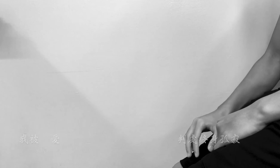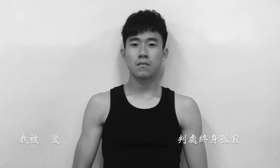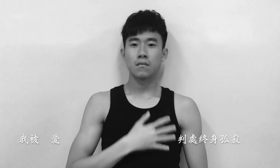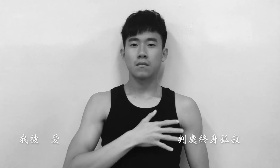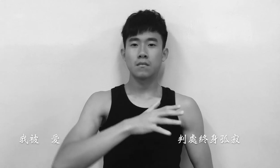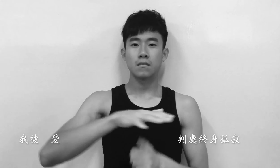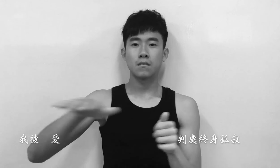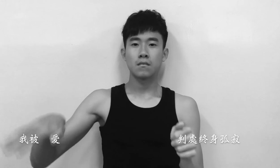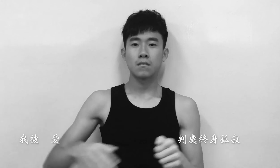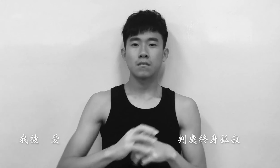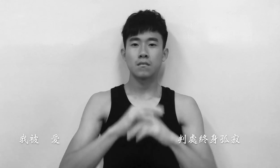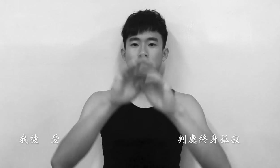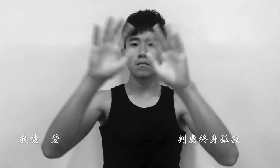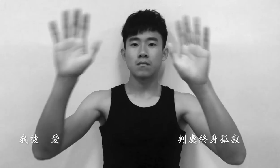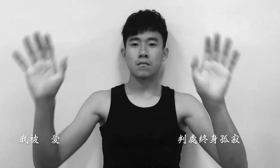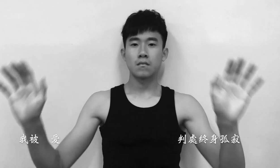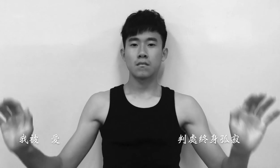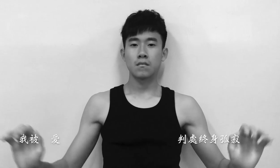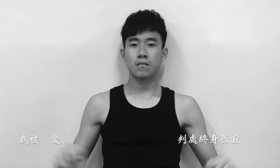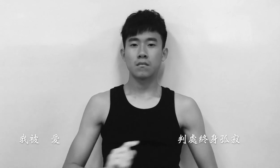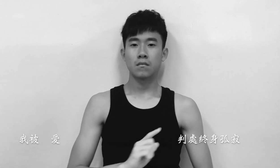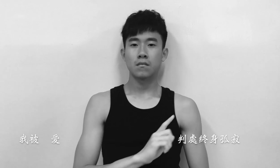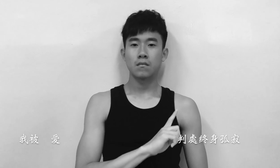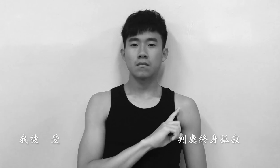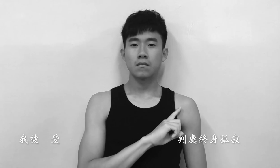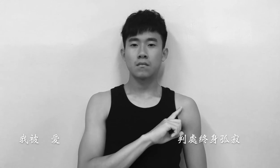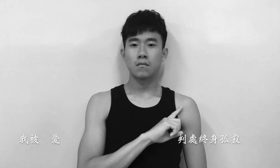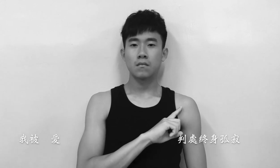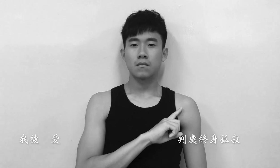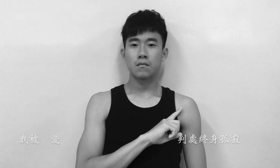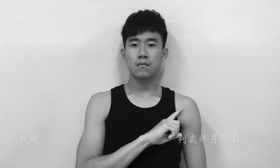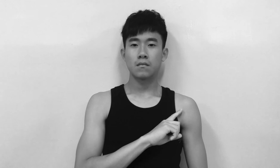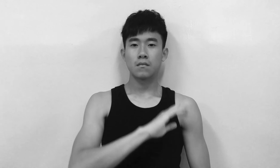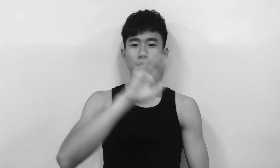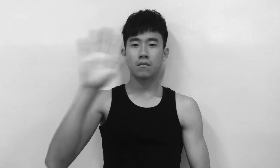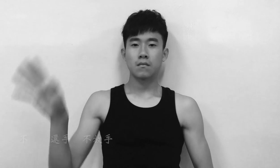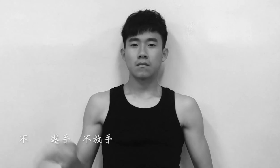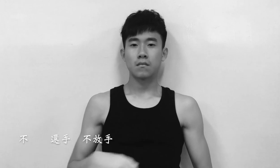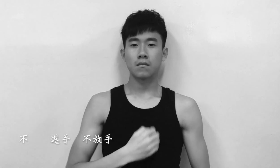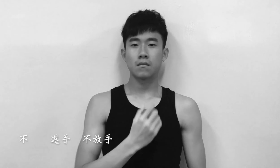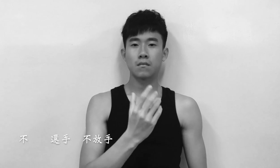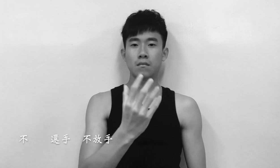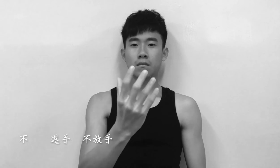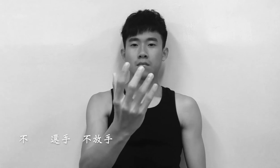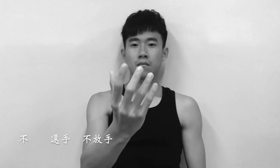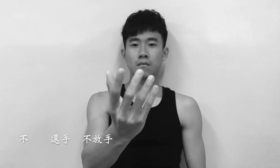我被爱判处终身孤寂，不还